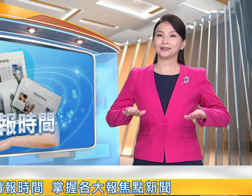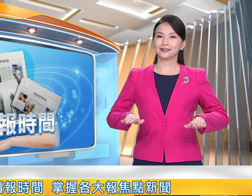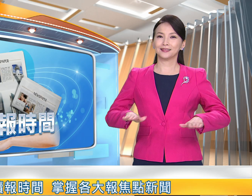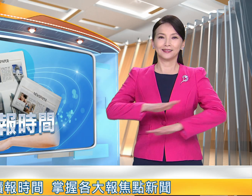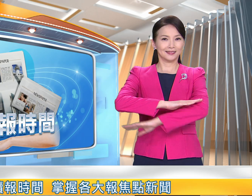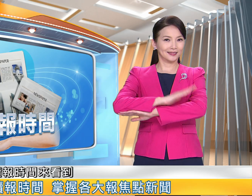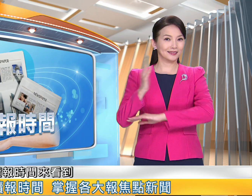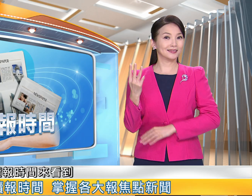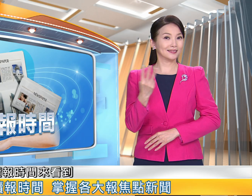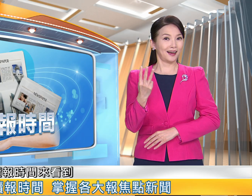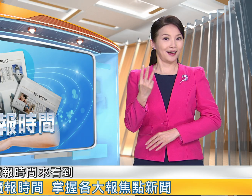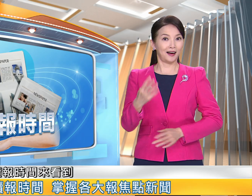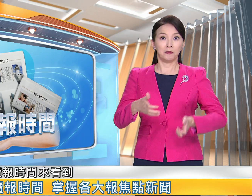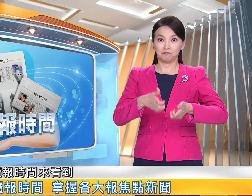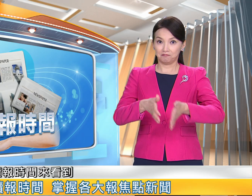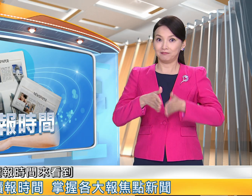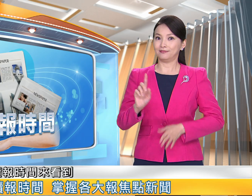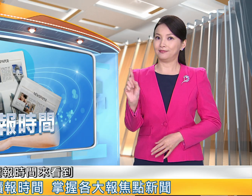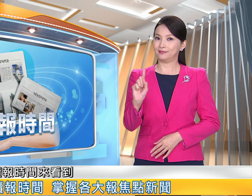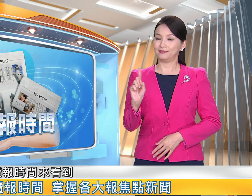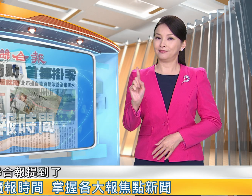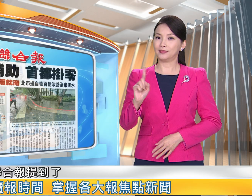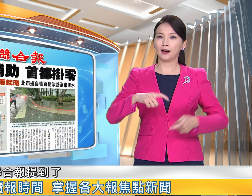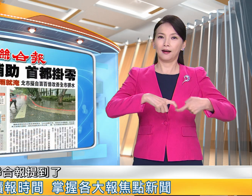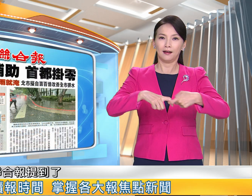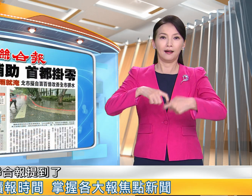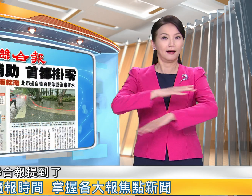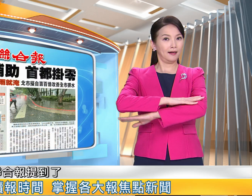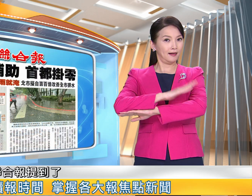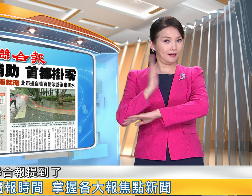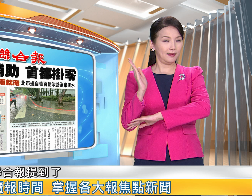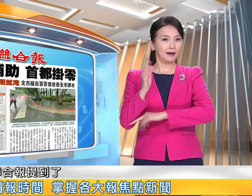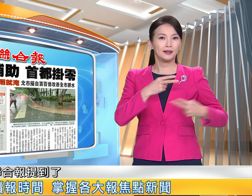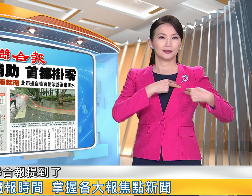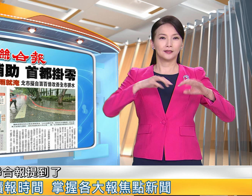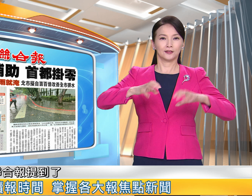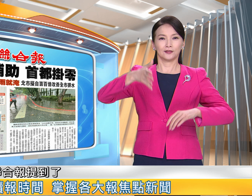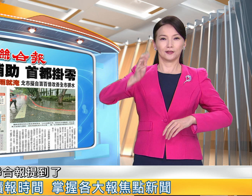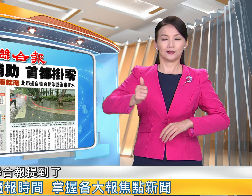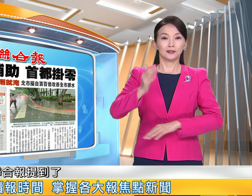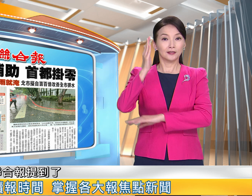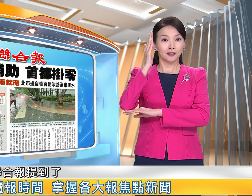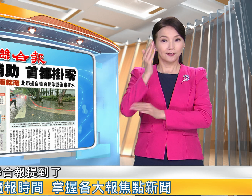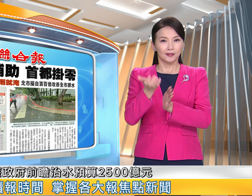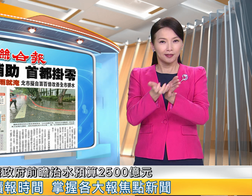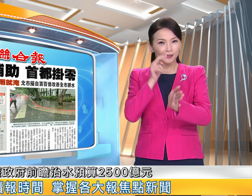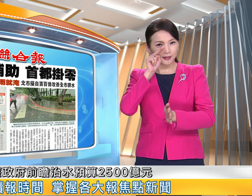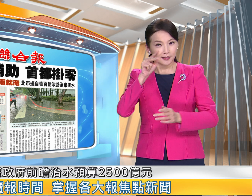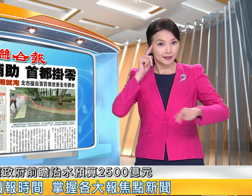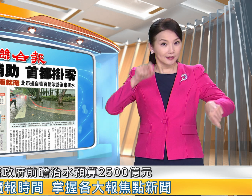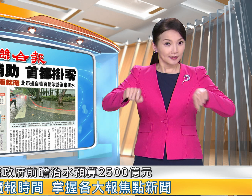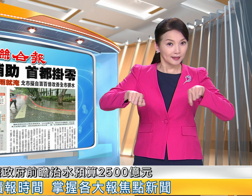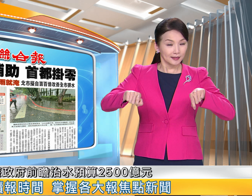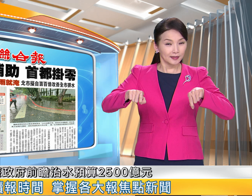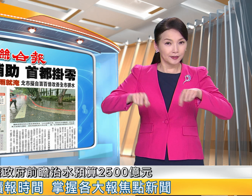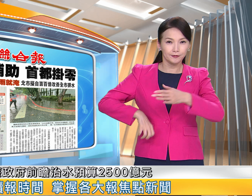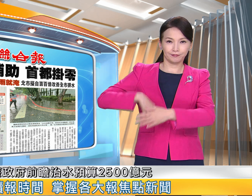读报时间来看到，联合报是提到了蔡政府前瞻治水预